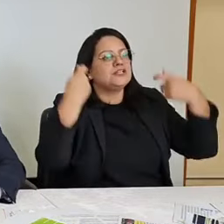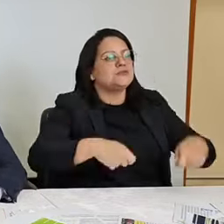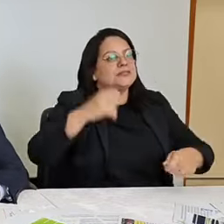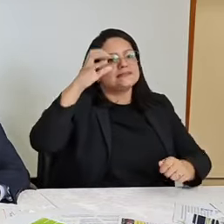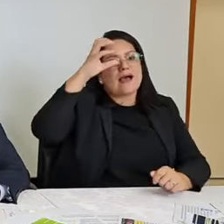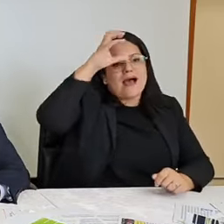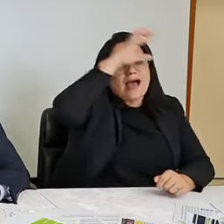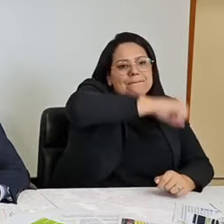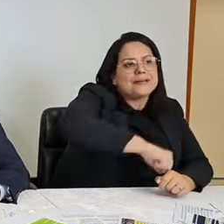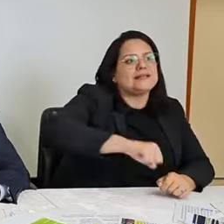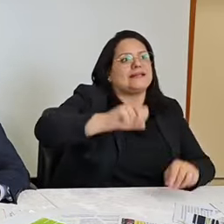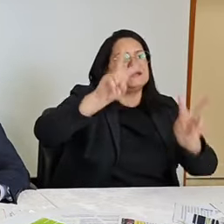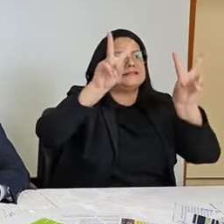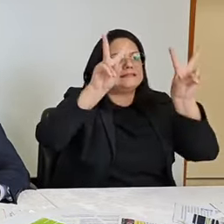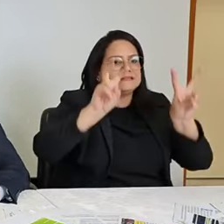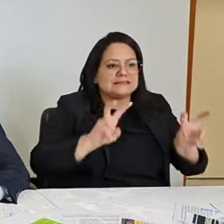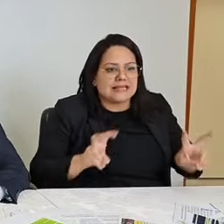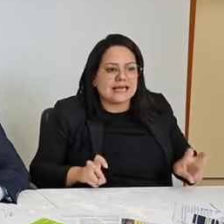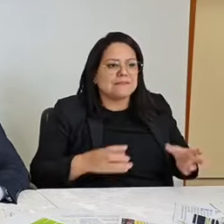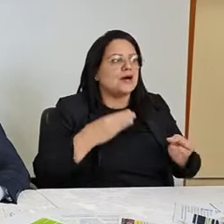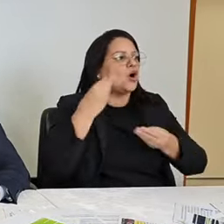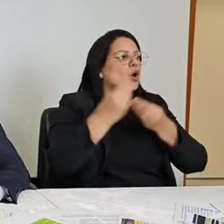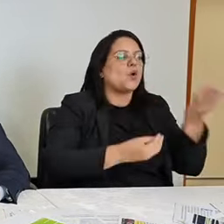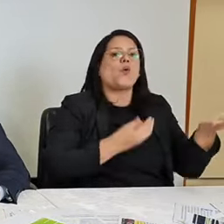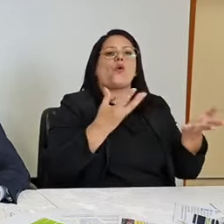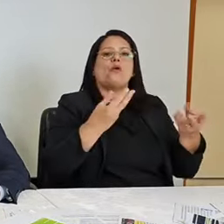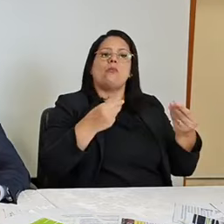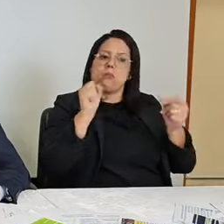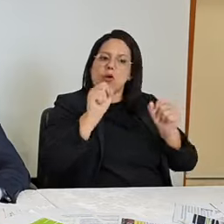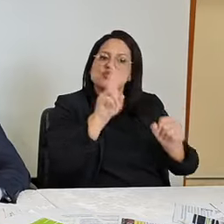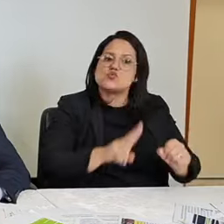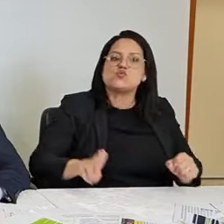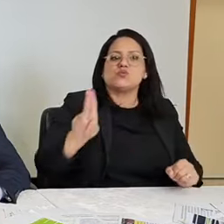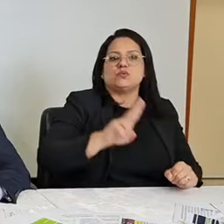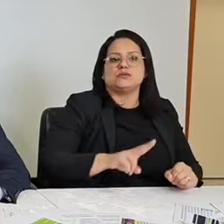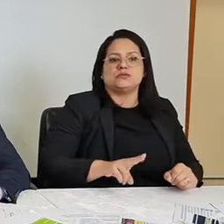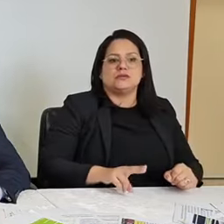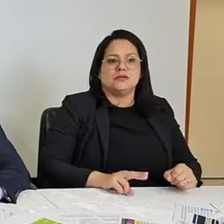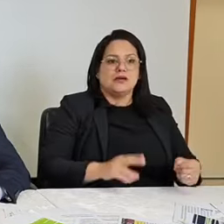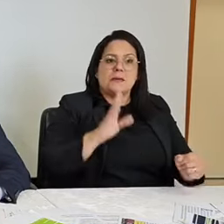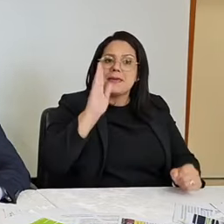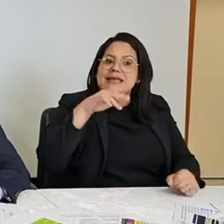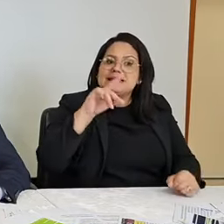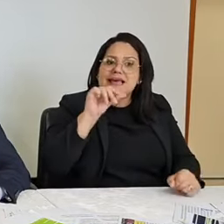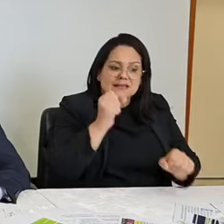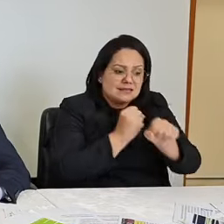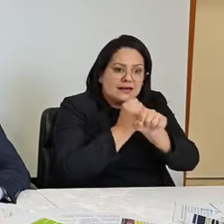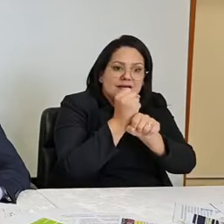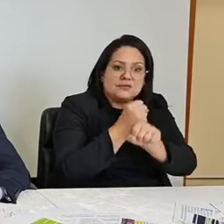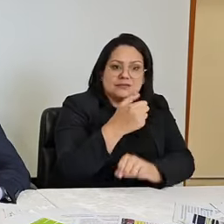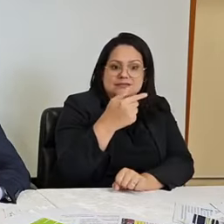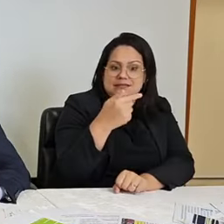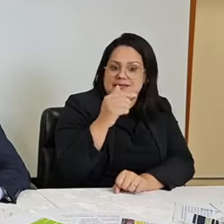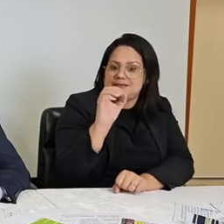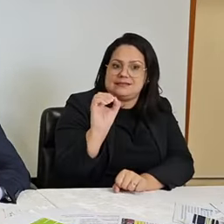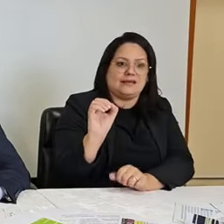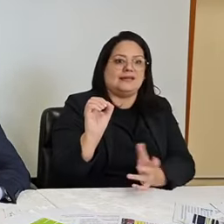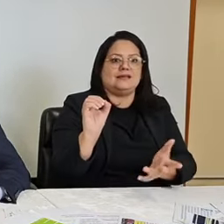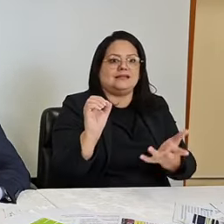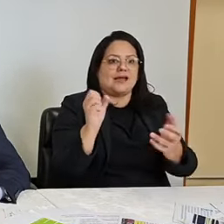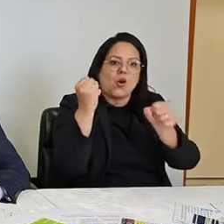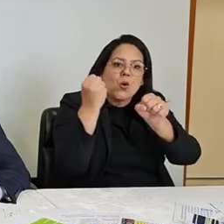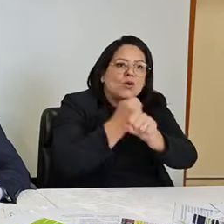passado, ver como as instituições podem ser mal usadas. O BNDES vai fazer 70 anos, presidente. Esse ano, 70 anos. Construiu o